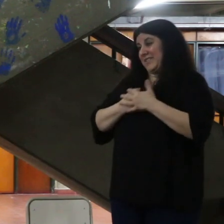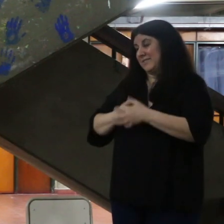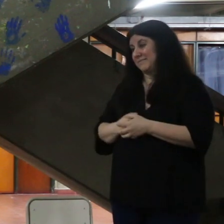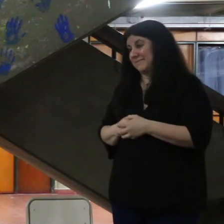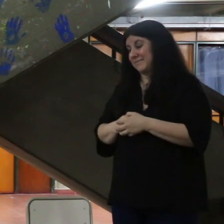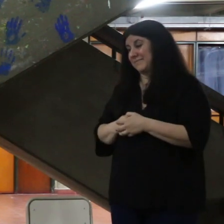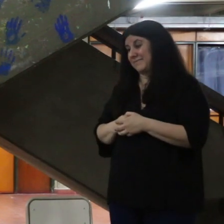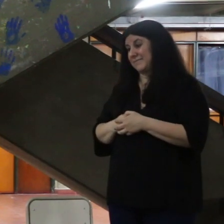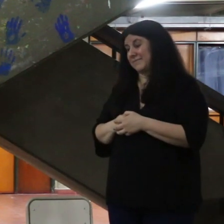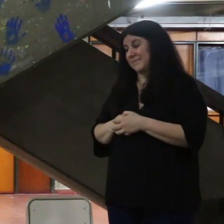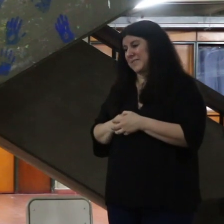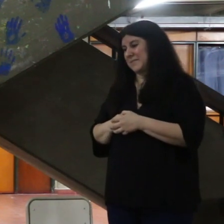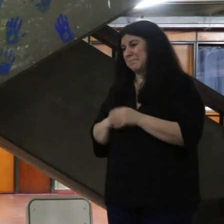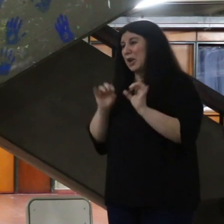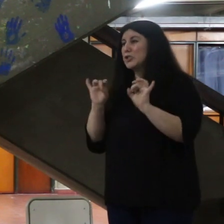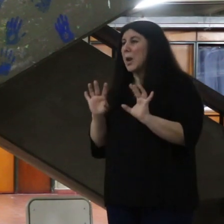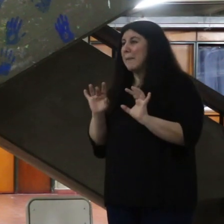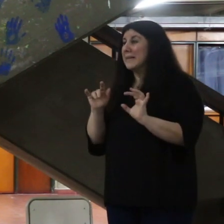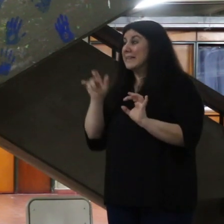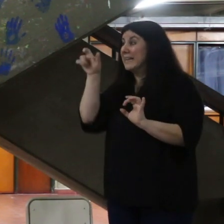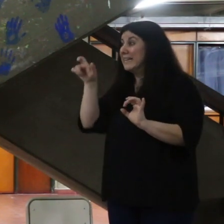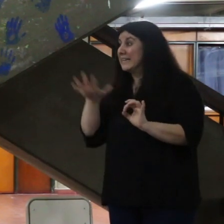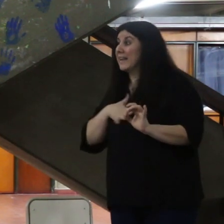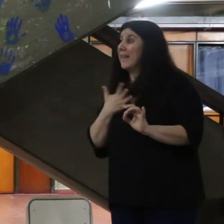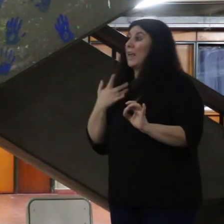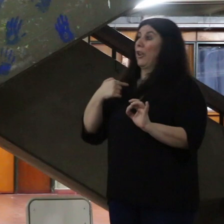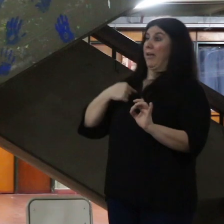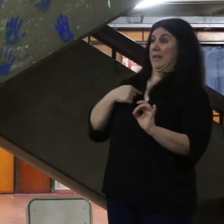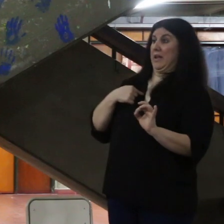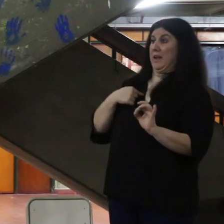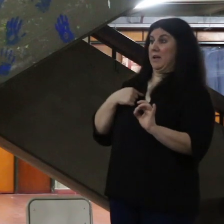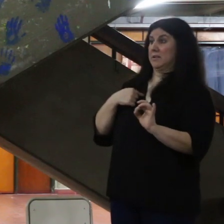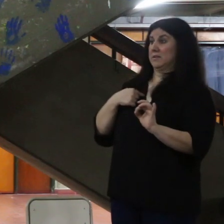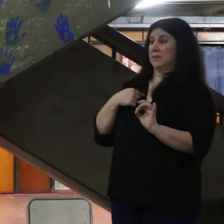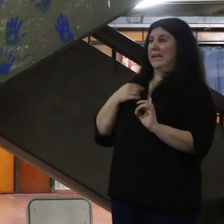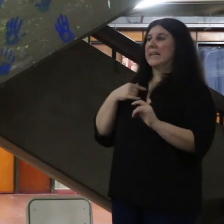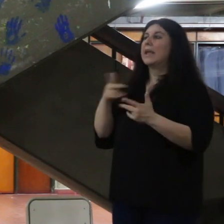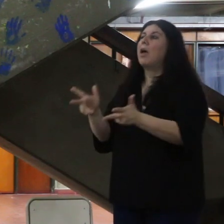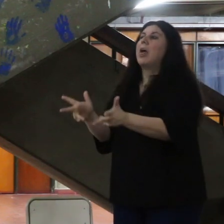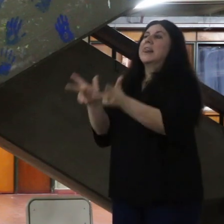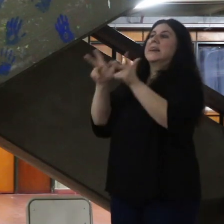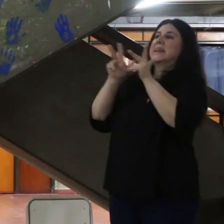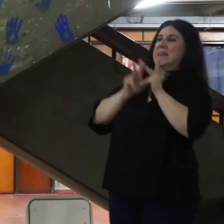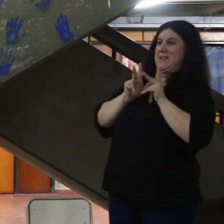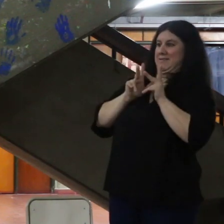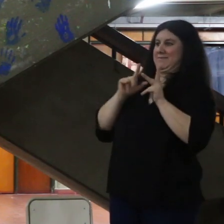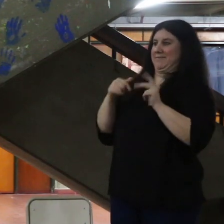Pero ¿saben qué? No solo queremos que nos quieran, queremos que nos digan que nos quieren.